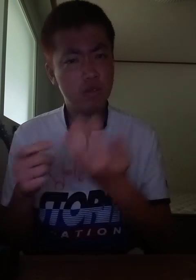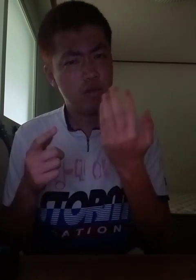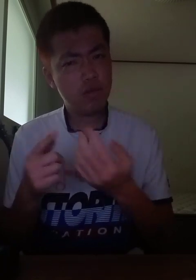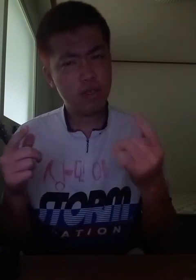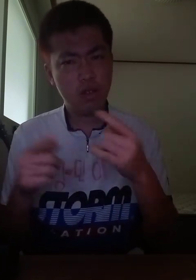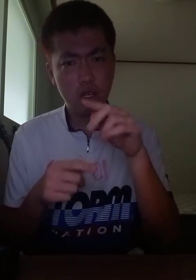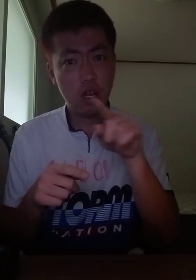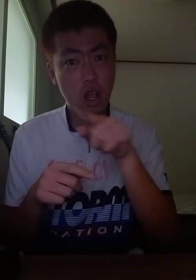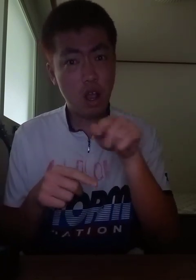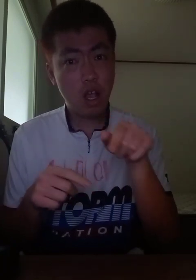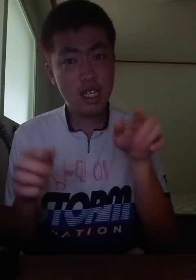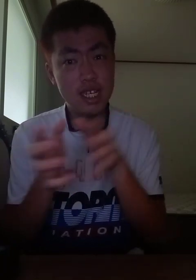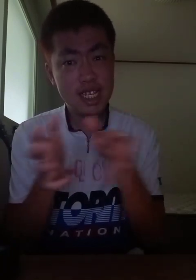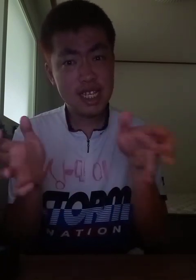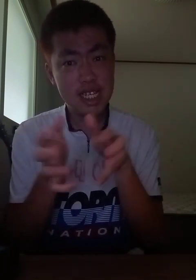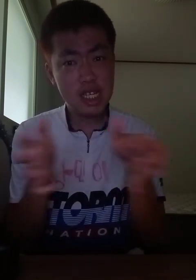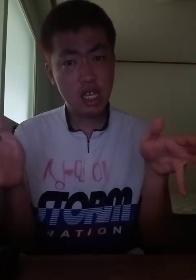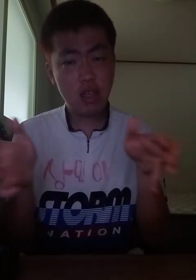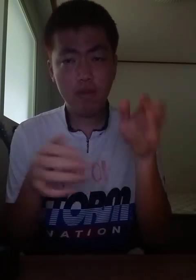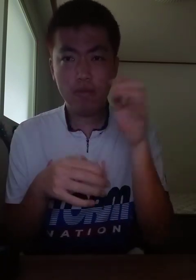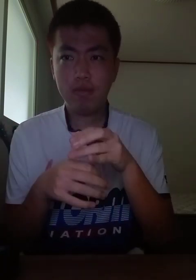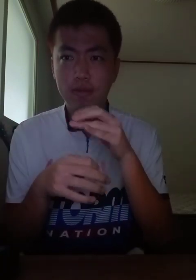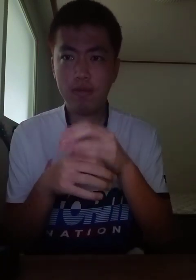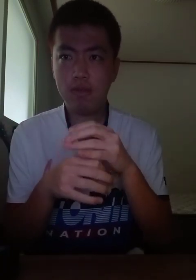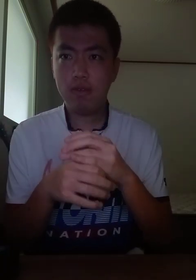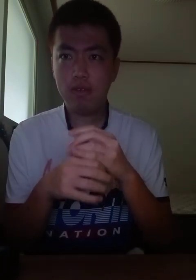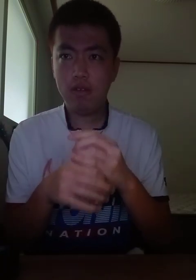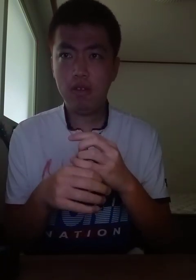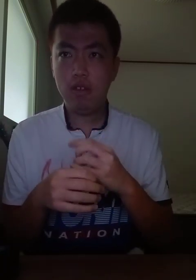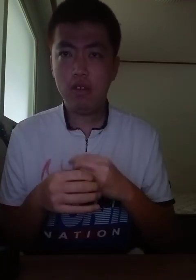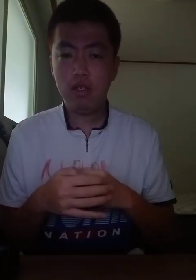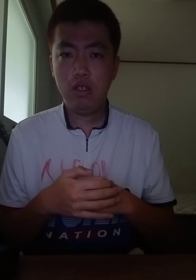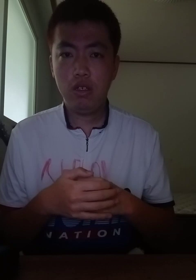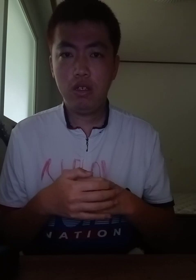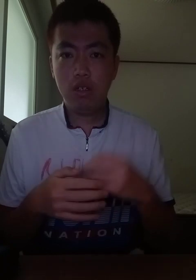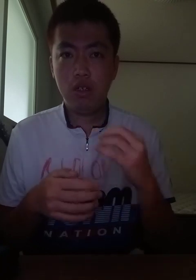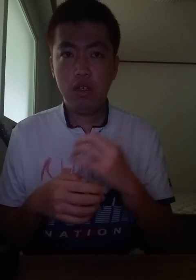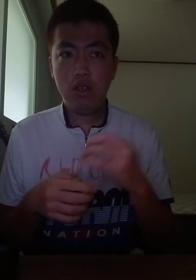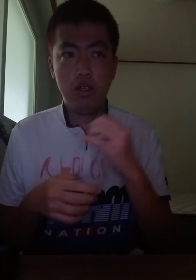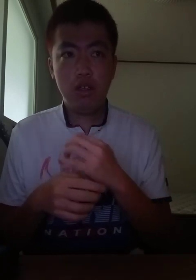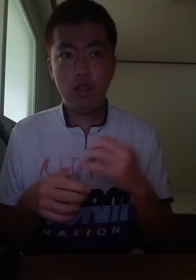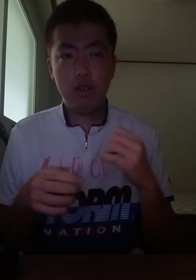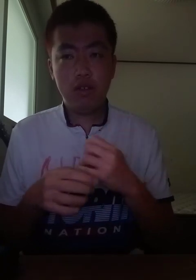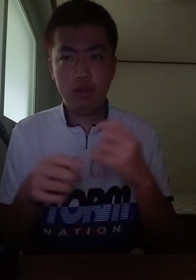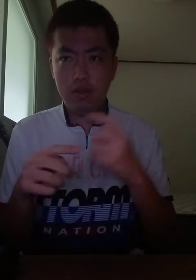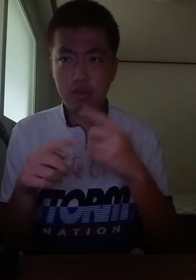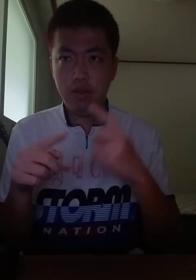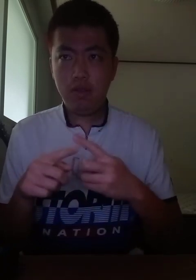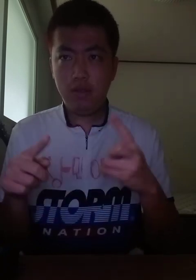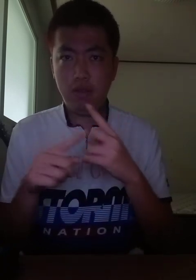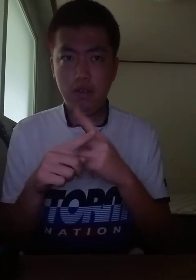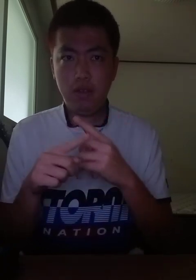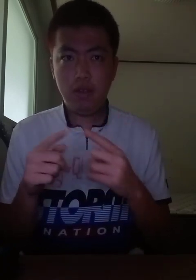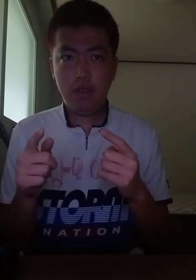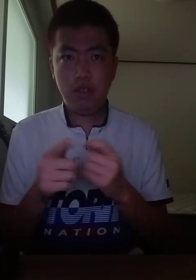관련 이 아파트에 100만 원의 과태료를 부과했지만 해당 문 철거에는 적극적으로 나서지 않고 있습니다.